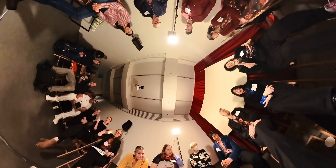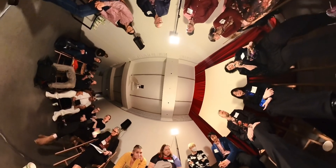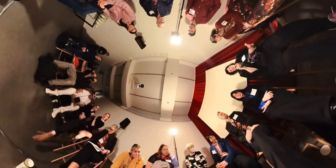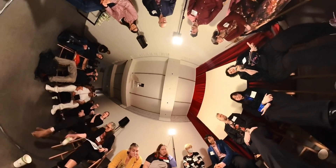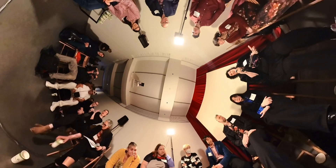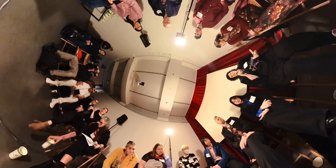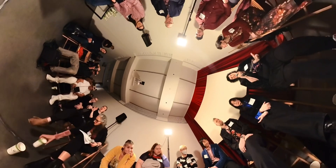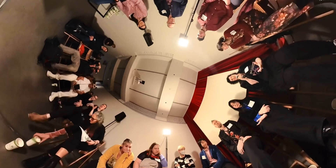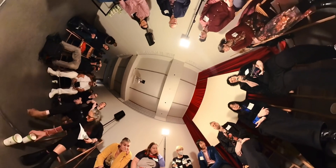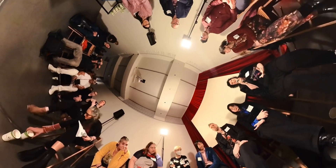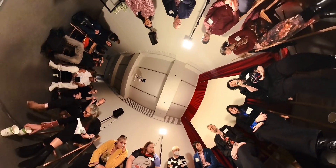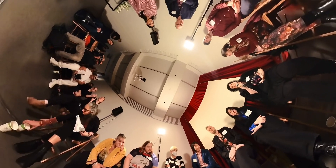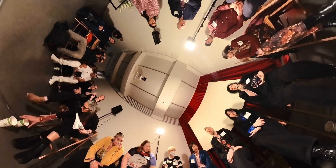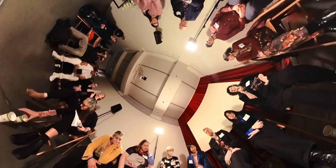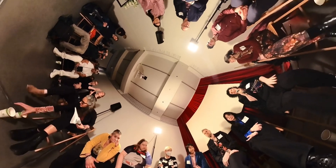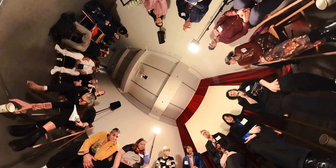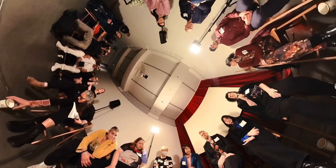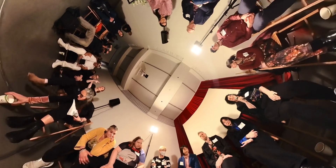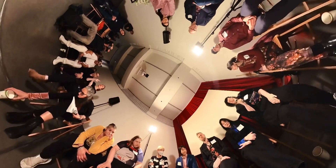Tak já jsem Tamara Moises a